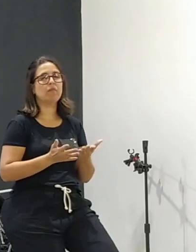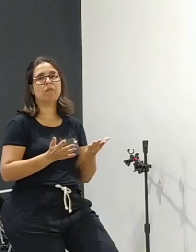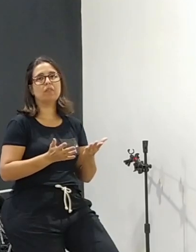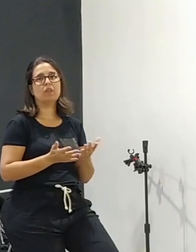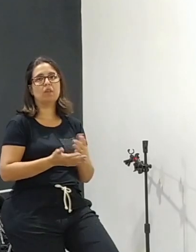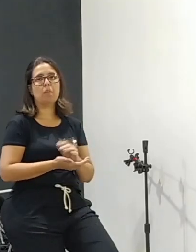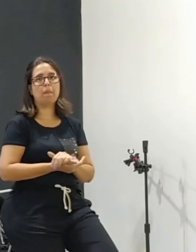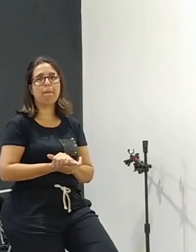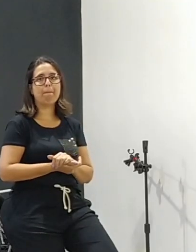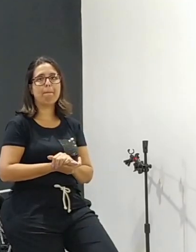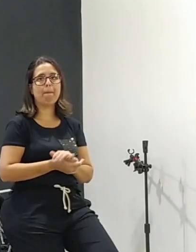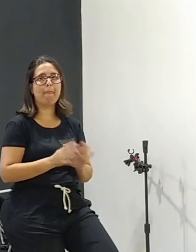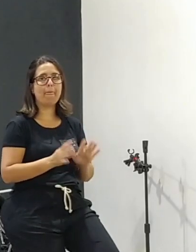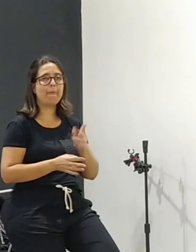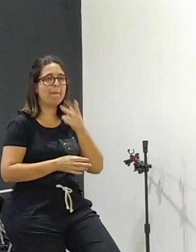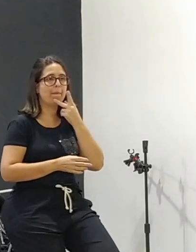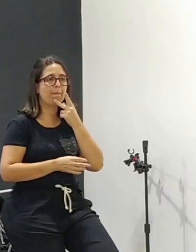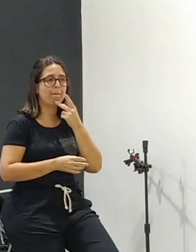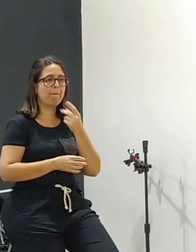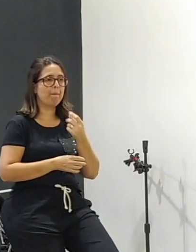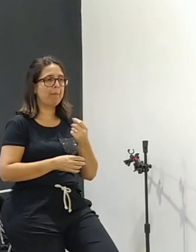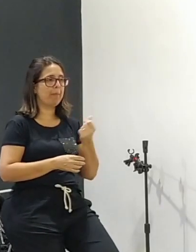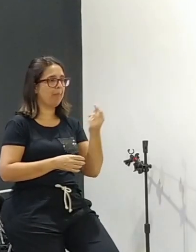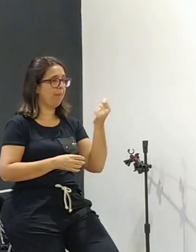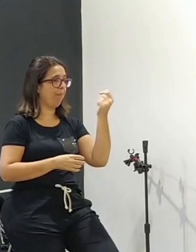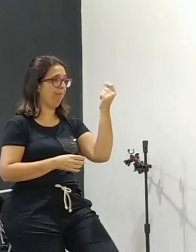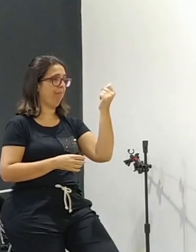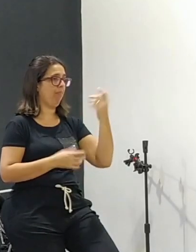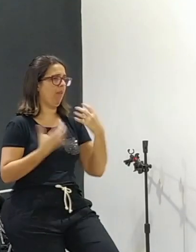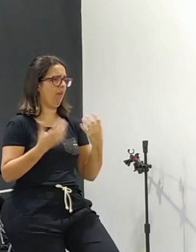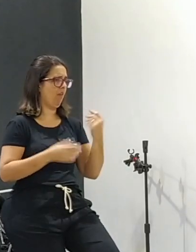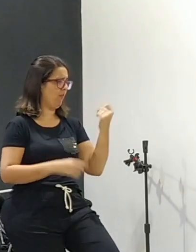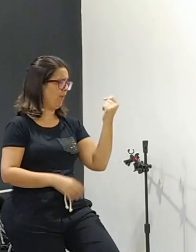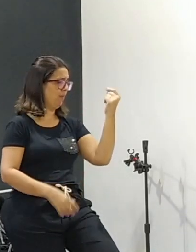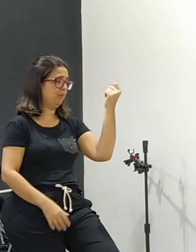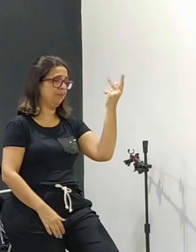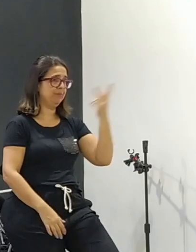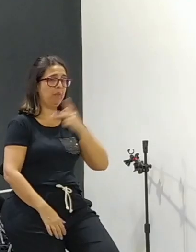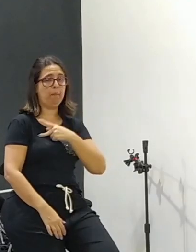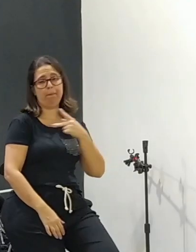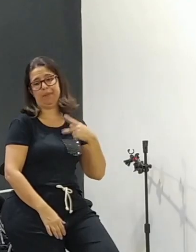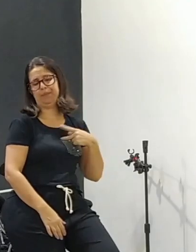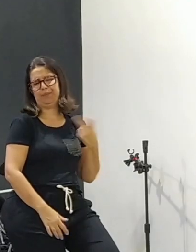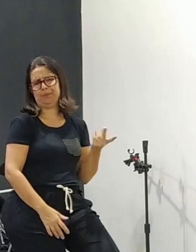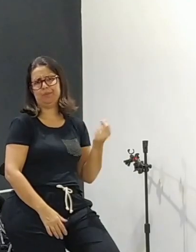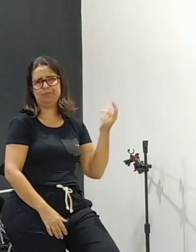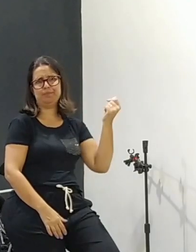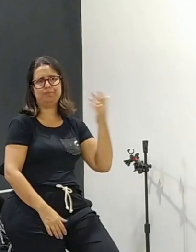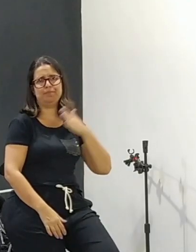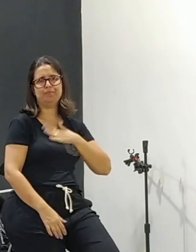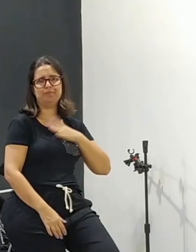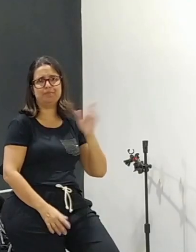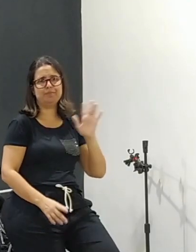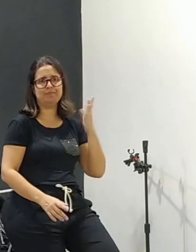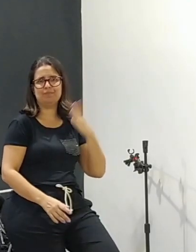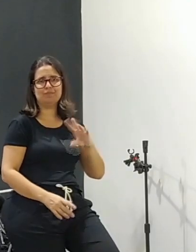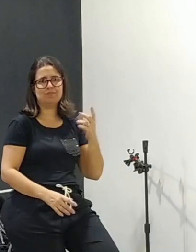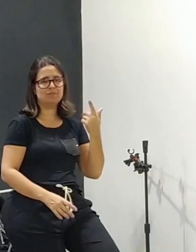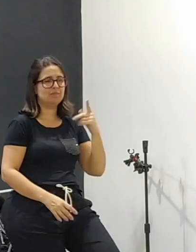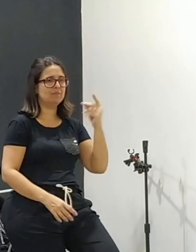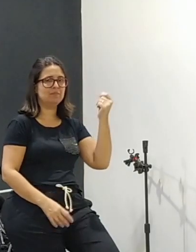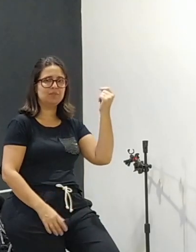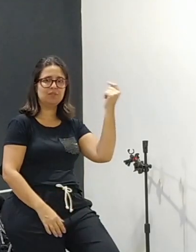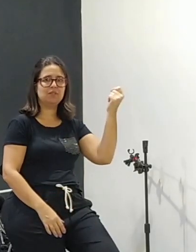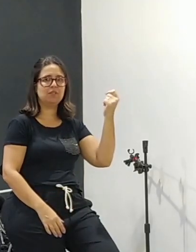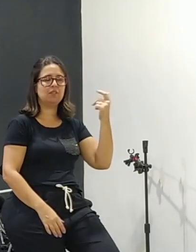estão dizendo que eles querem teu dinheiro. Pastor, então, né? Pastor, quero teu dinheiro. Eu não quero teu dinheiro, não, eu quero a